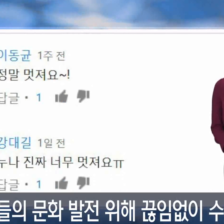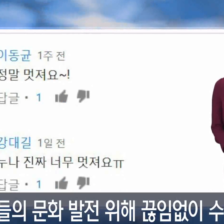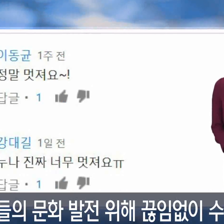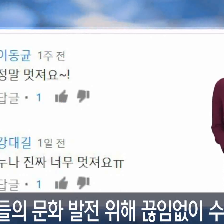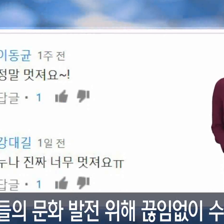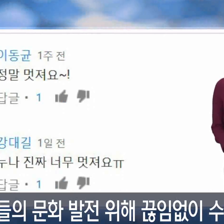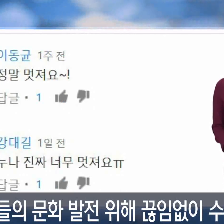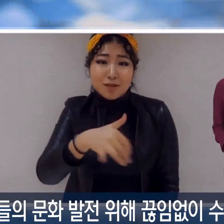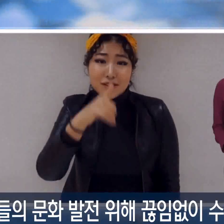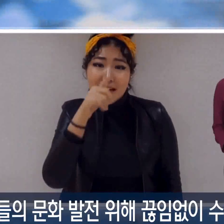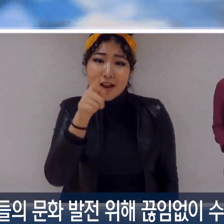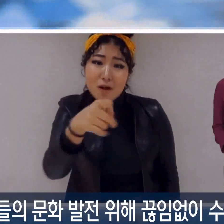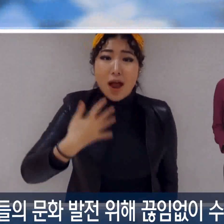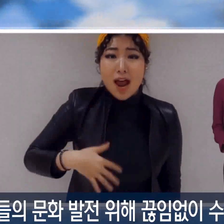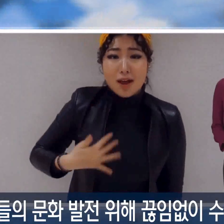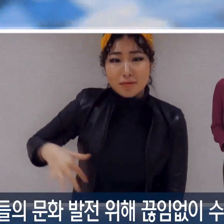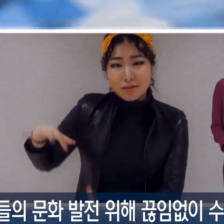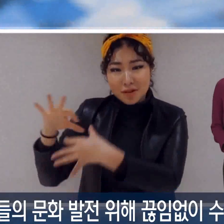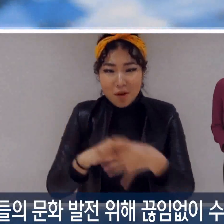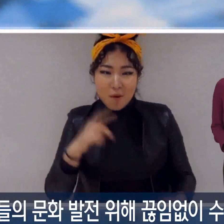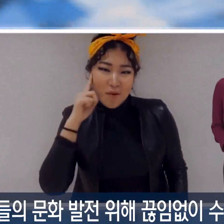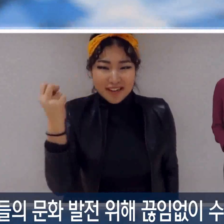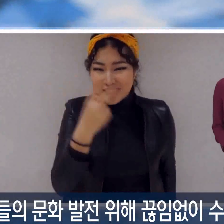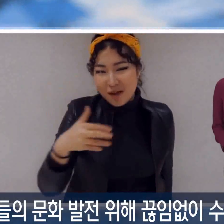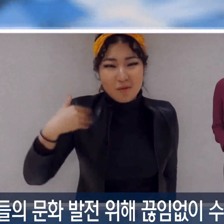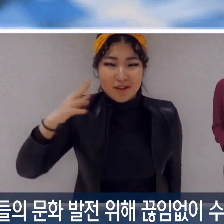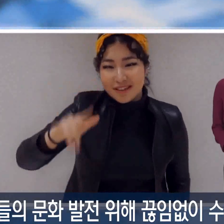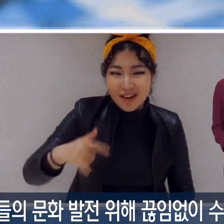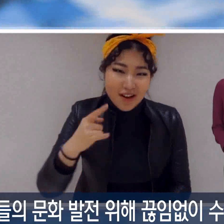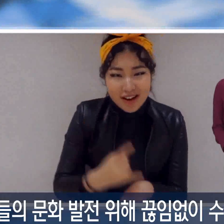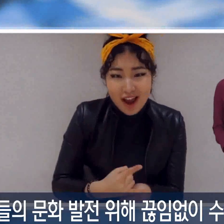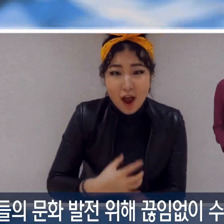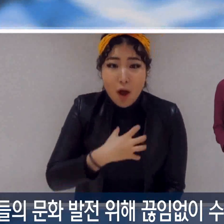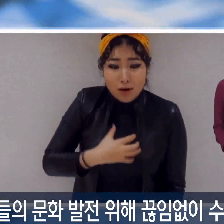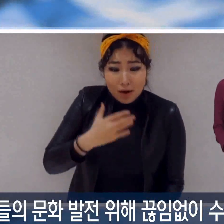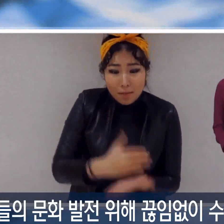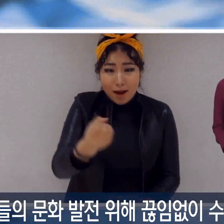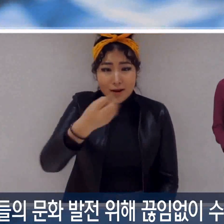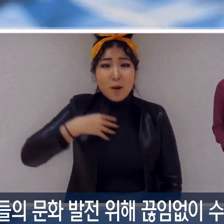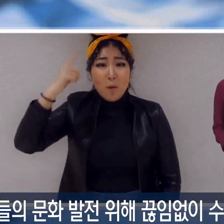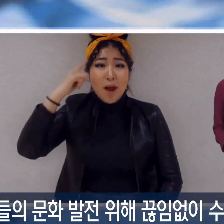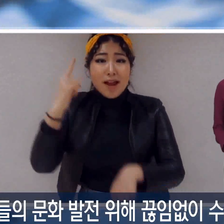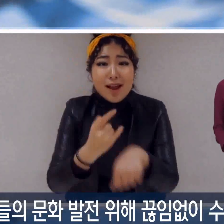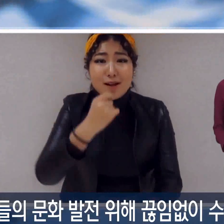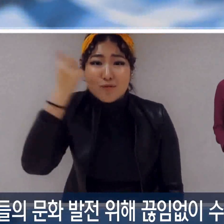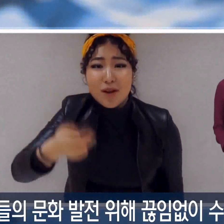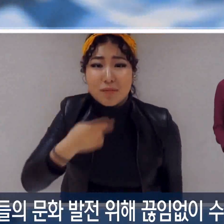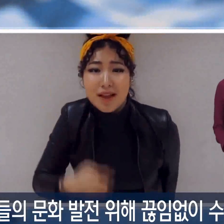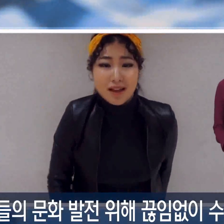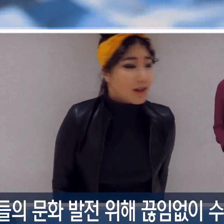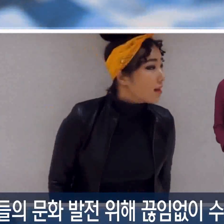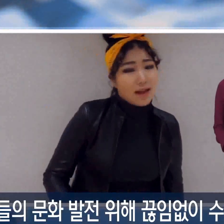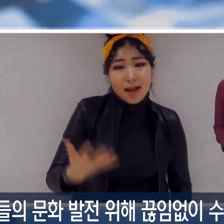진정한 음악은 귀로 듣는 게 아니라 마음으로 느끼는 것이겠죠. 아름다운 예술가 지연 씨를 응원할게요.